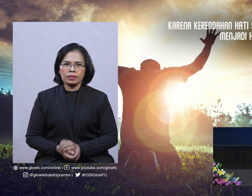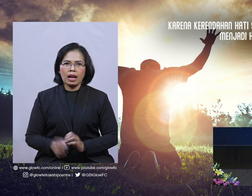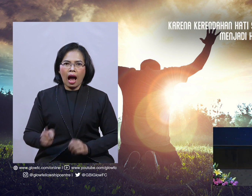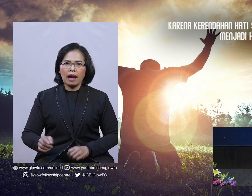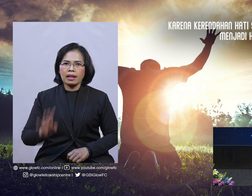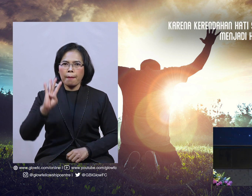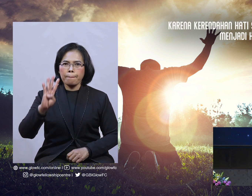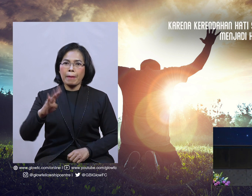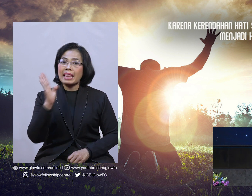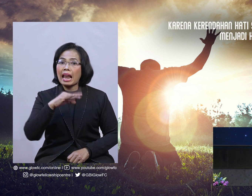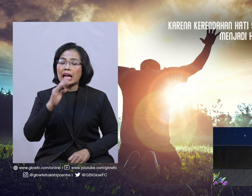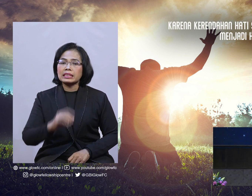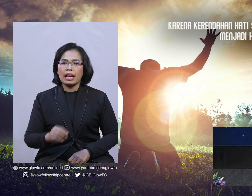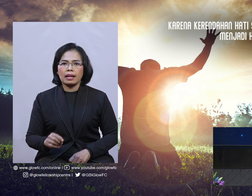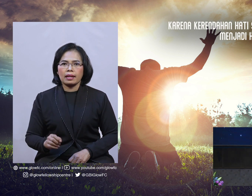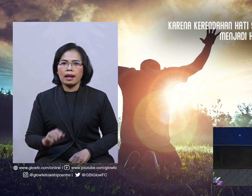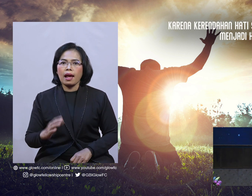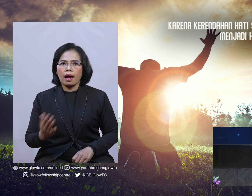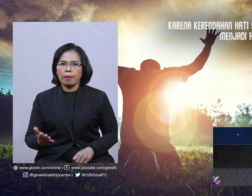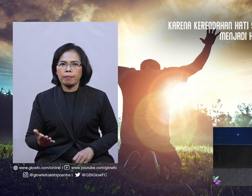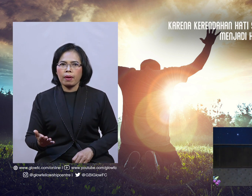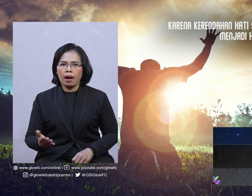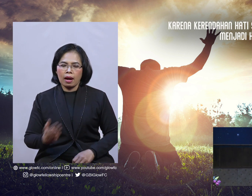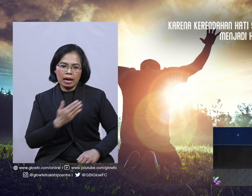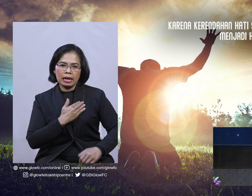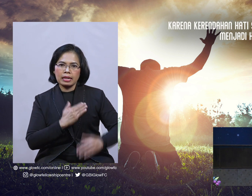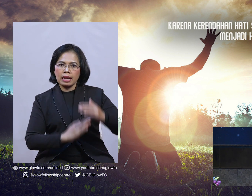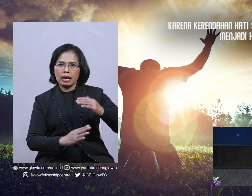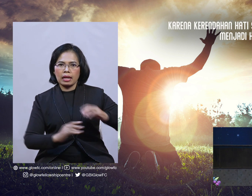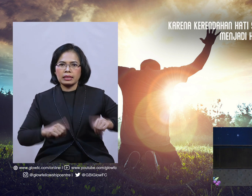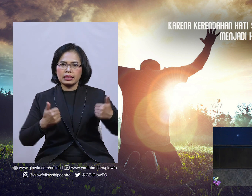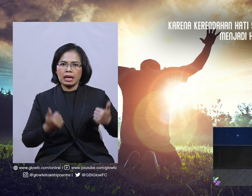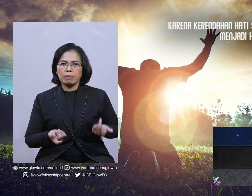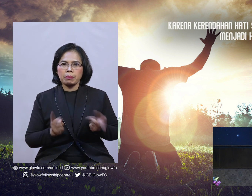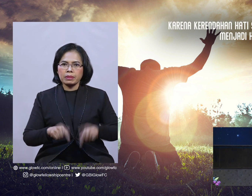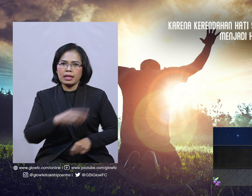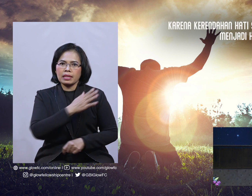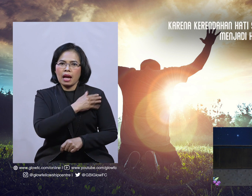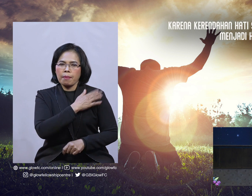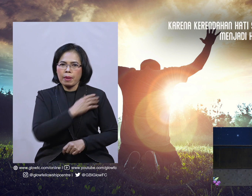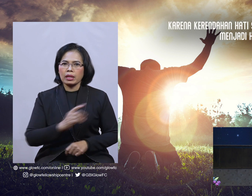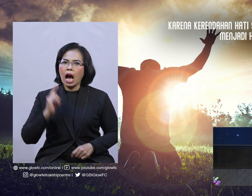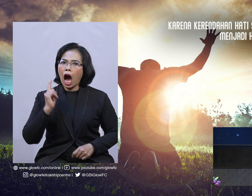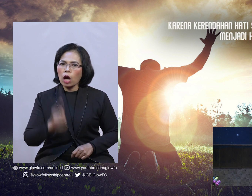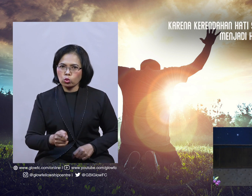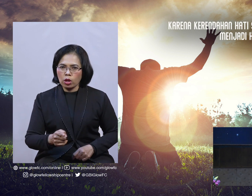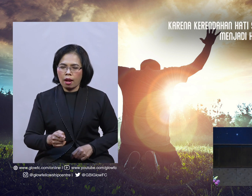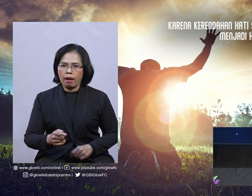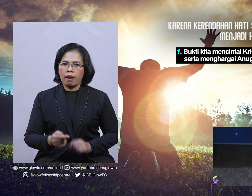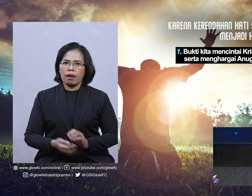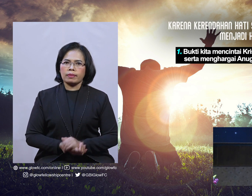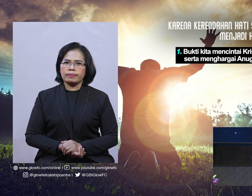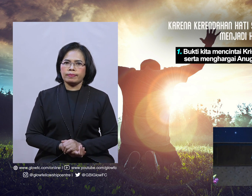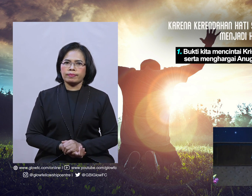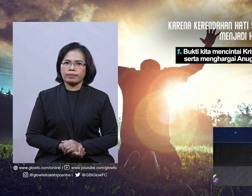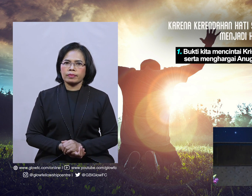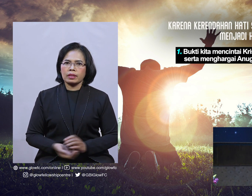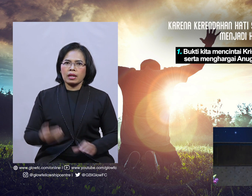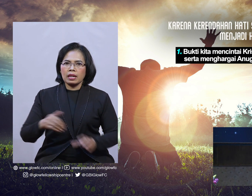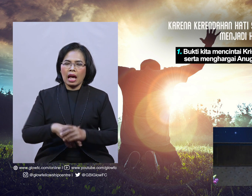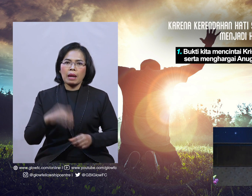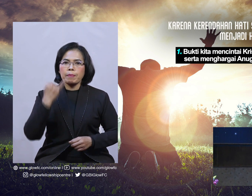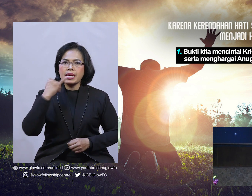halo halo 4 alasan mengapa 10 dan hati dan kesiapan menjadi hamba Allah kemutlakan dalam keharusan di